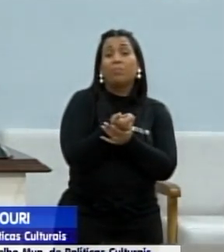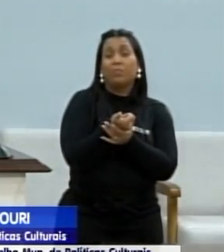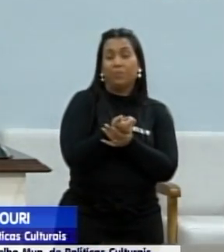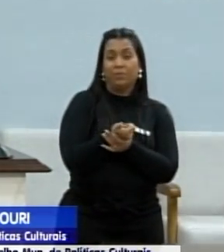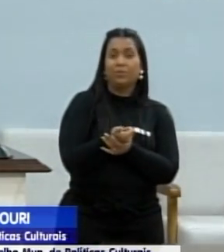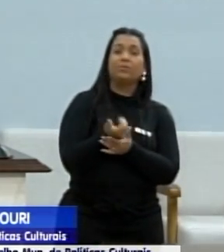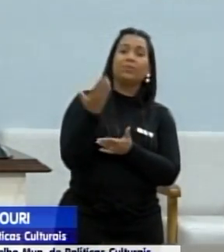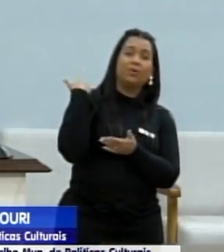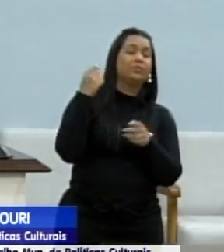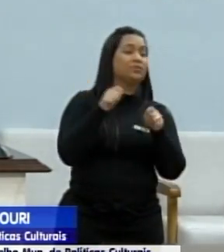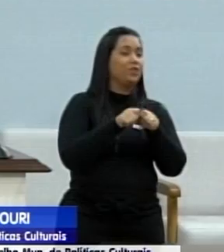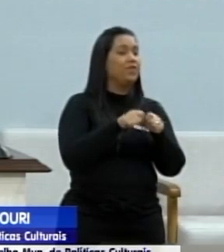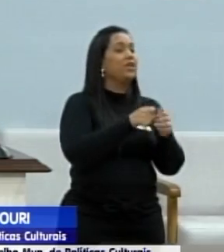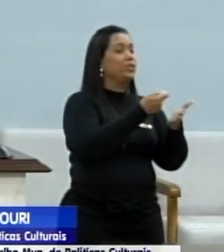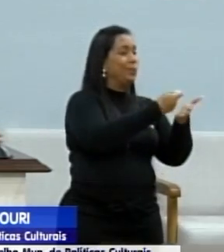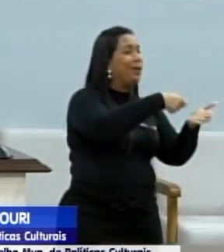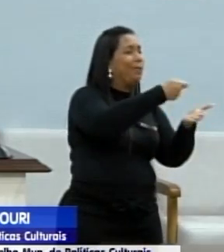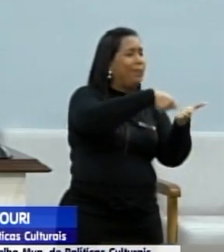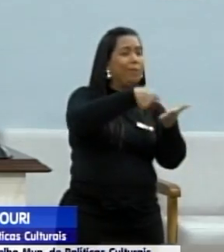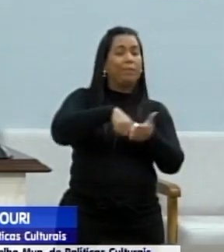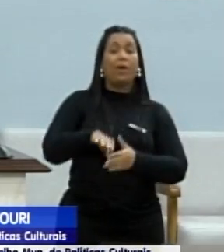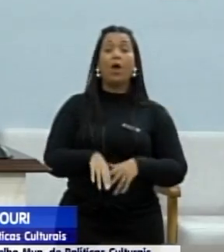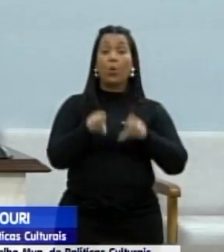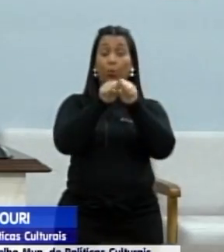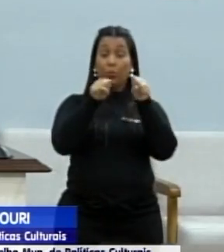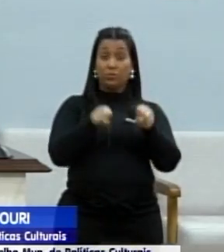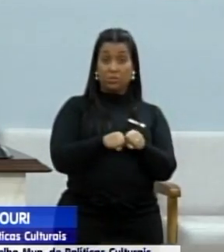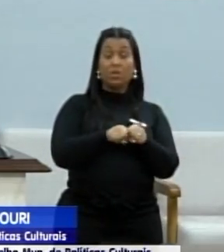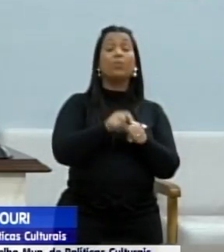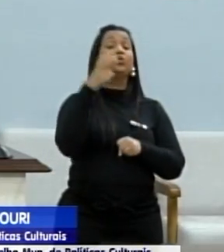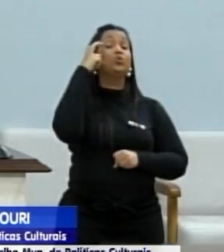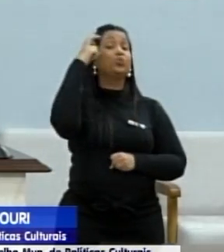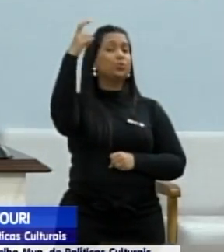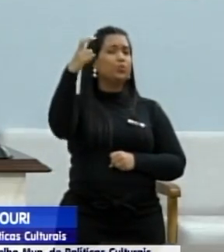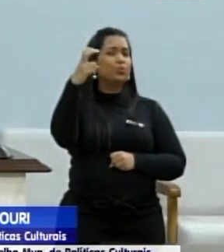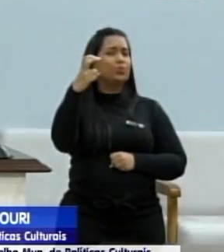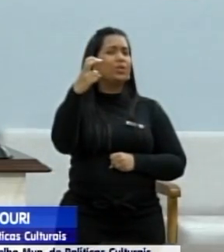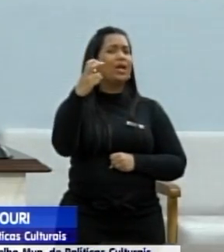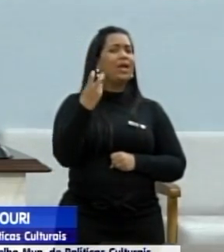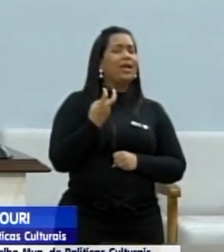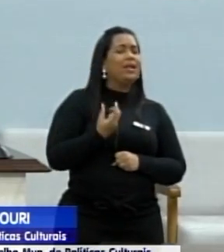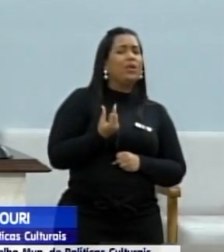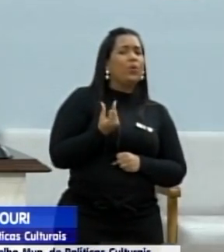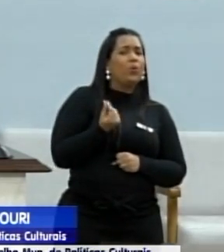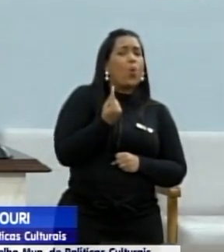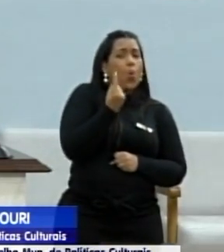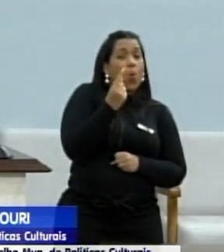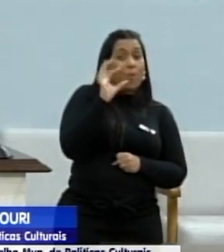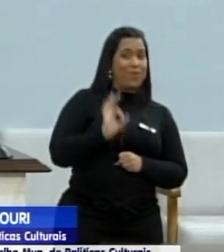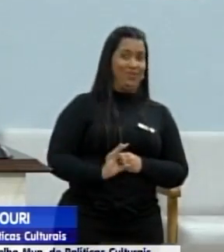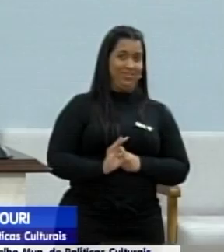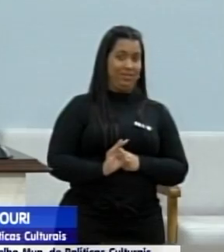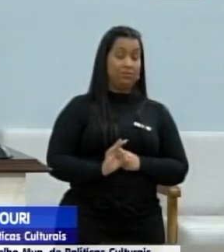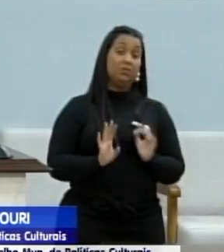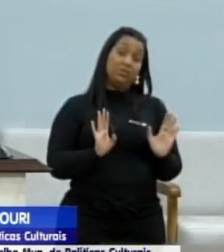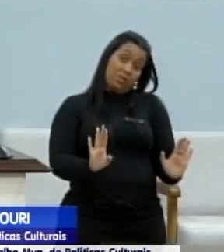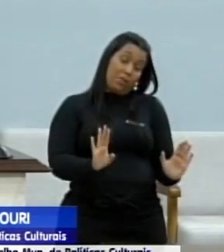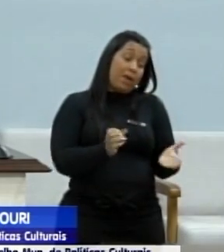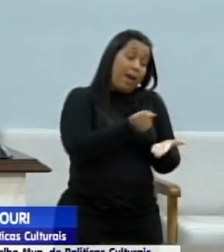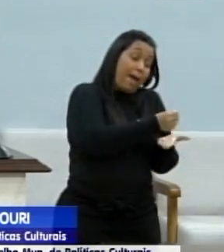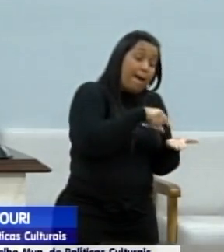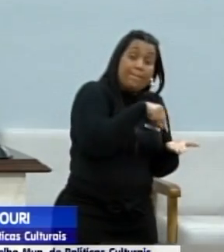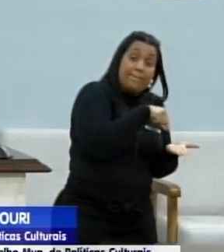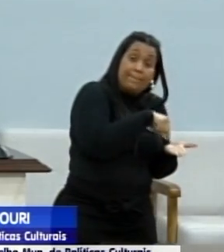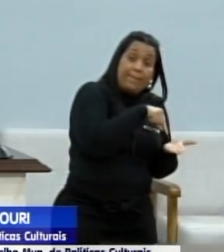foi feita a assinatura, como eu mencionei, o Sistema Nacional de Cultura, ele preconiza 1%. Então é com base